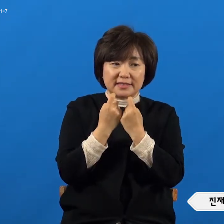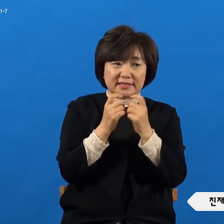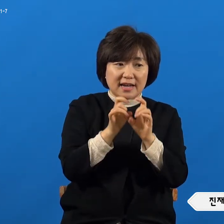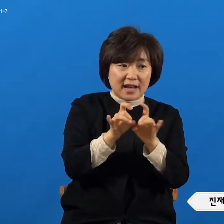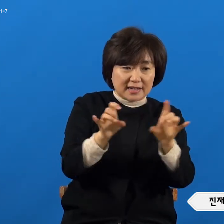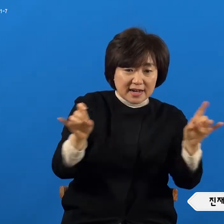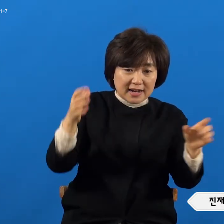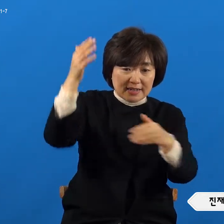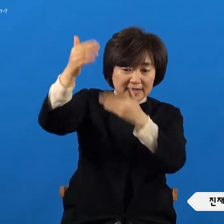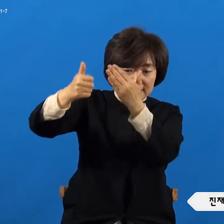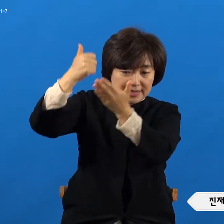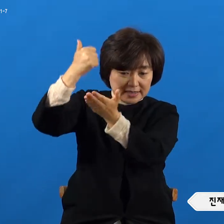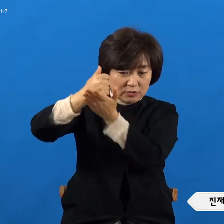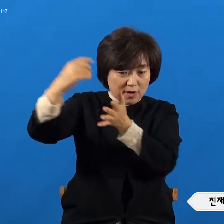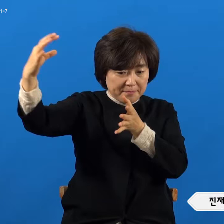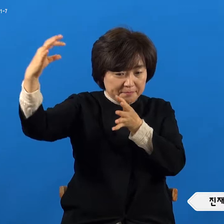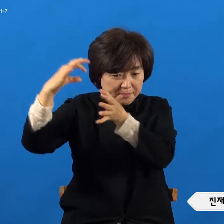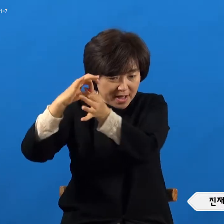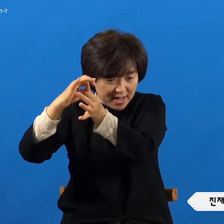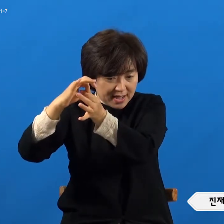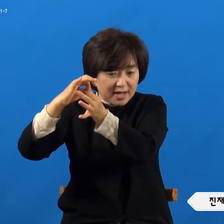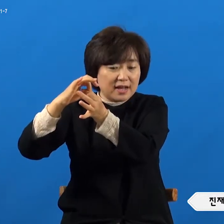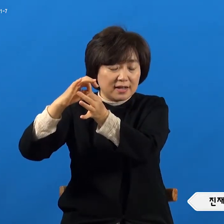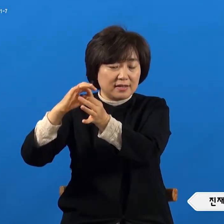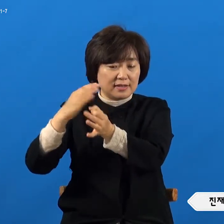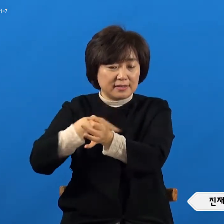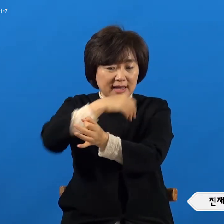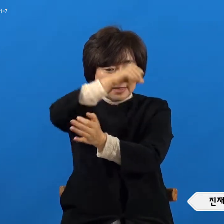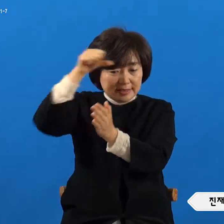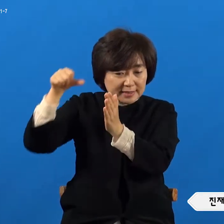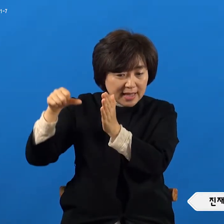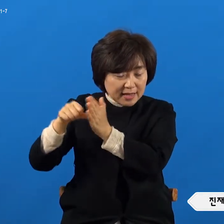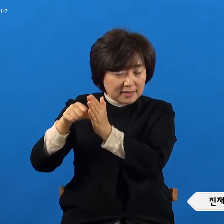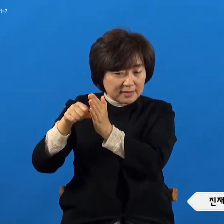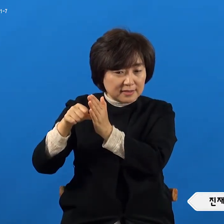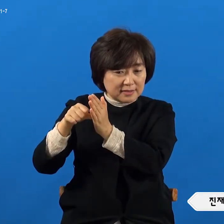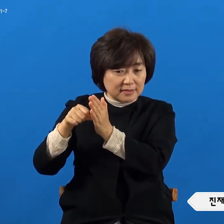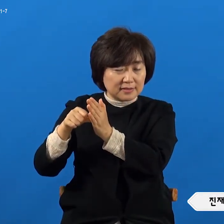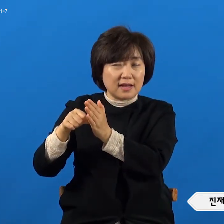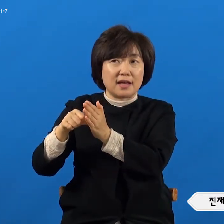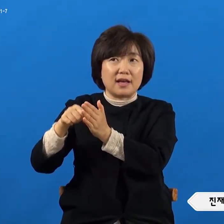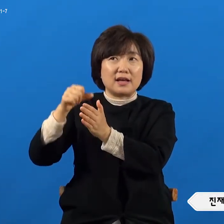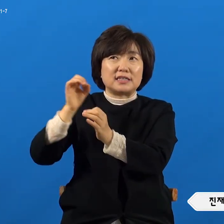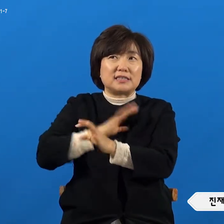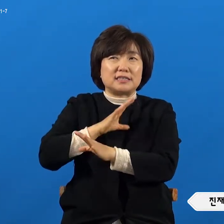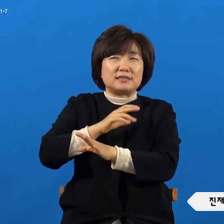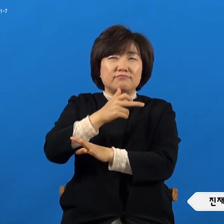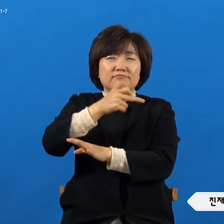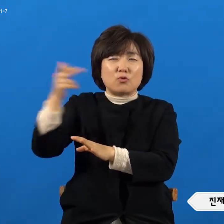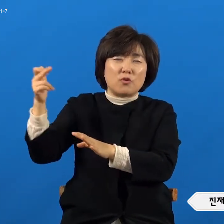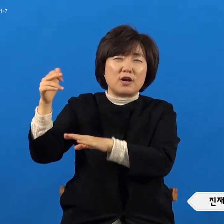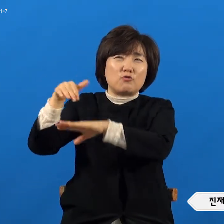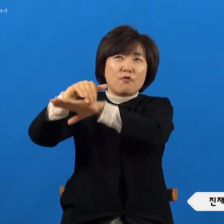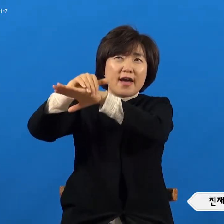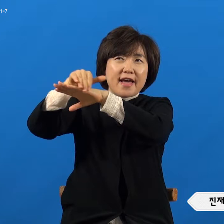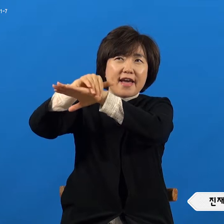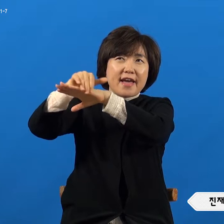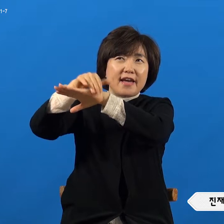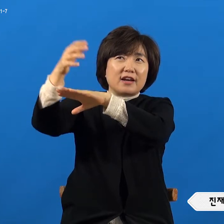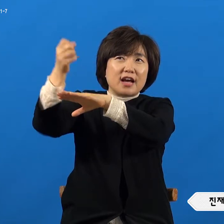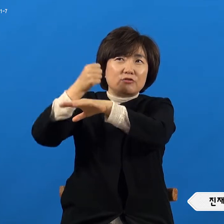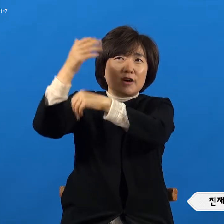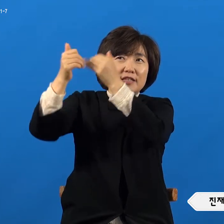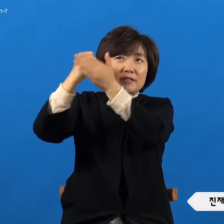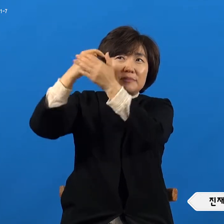하나님과의 관계에서 우리의 인생을 향해 크고 놀라운 일을 계획하시는 하나님의 뜻 가운데 주시는